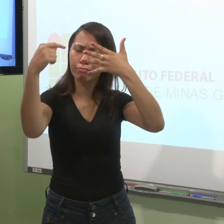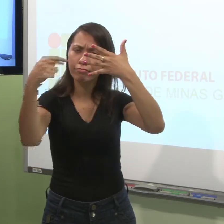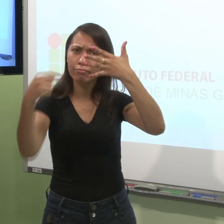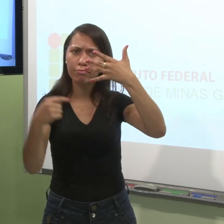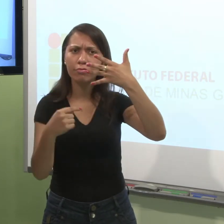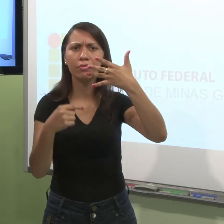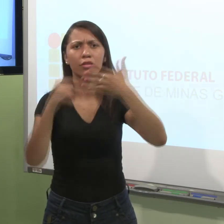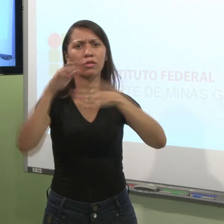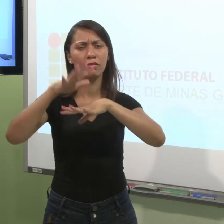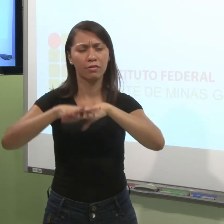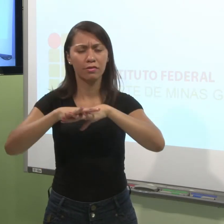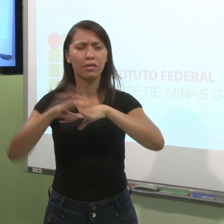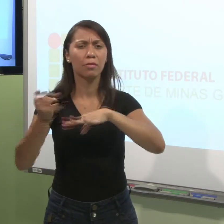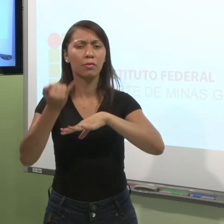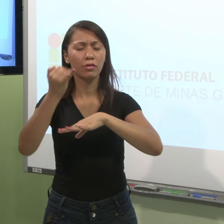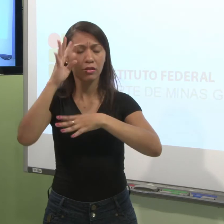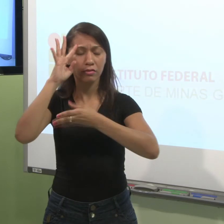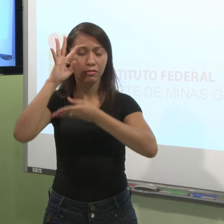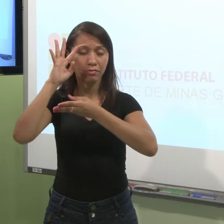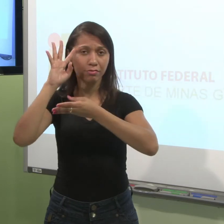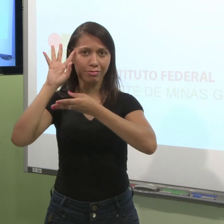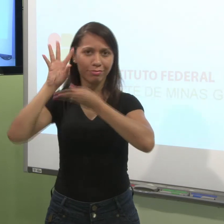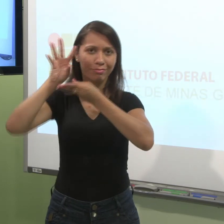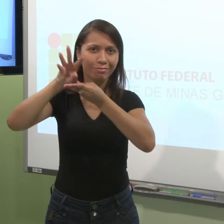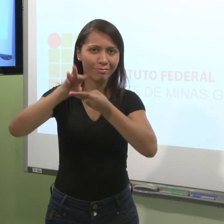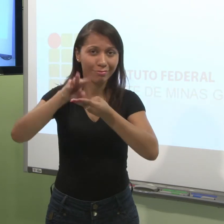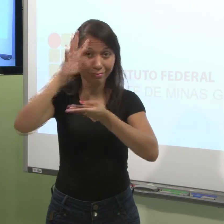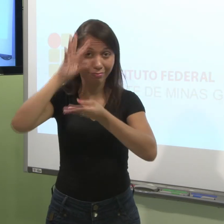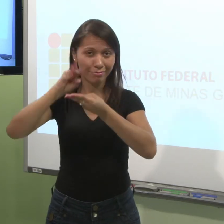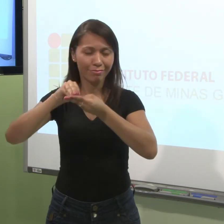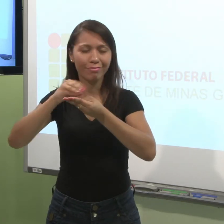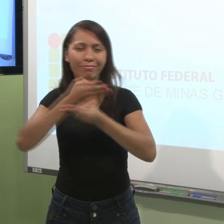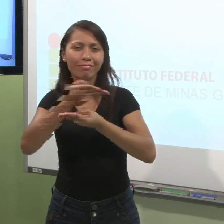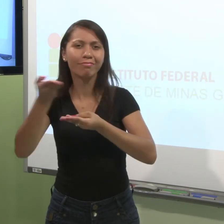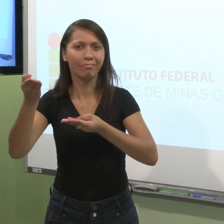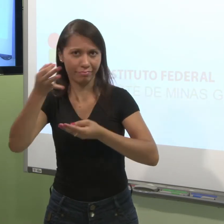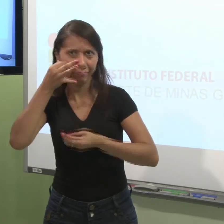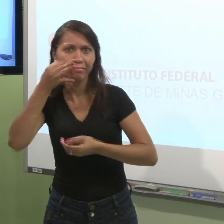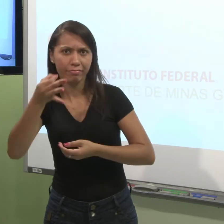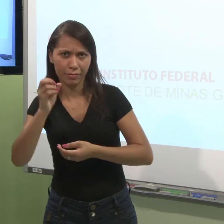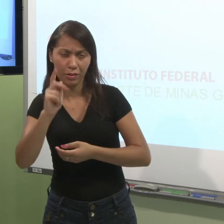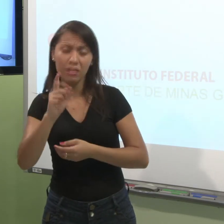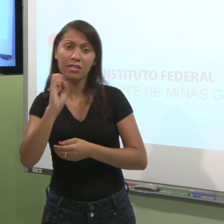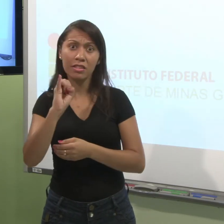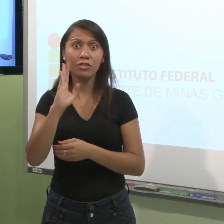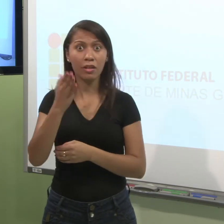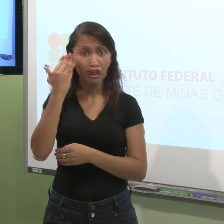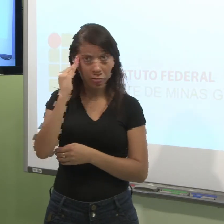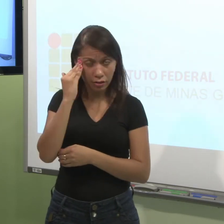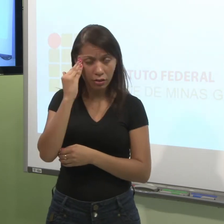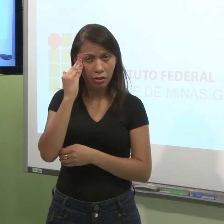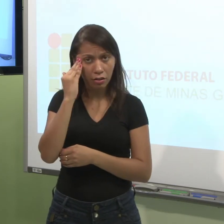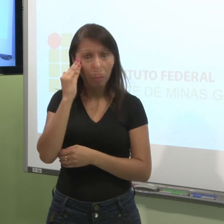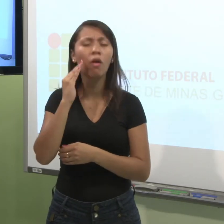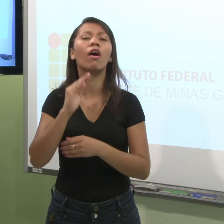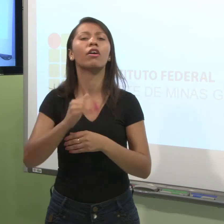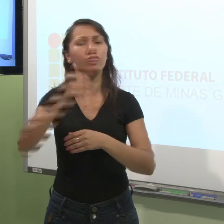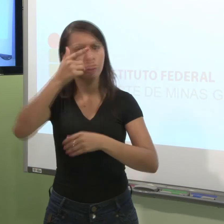bom para memorizar. Quem não prestou atenção, vai prestar agora. Quem entendeu, ouvindo novamente, vai fixar ainda mais o